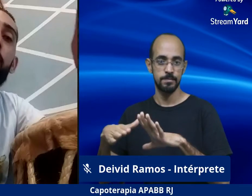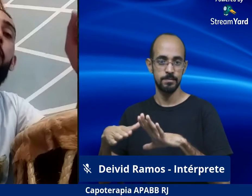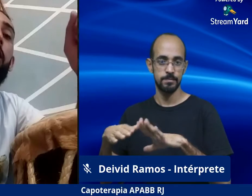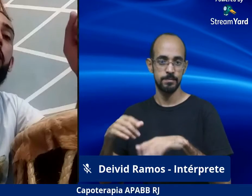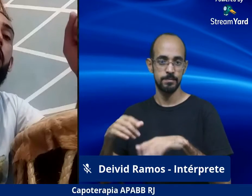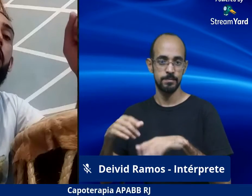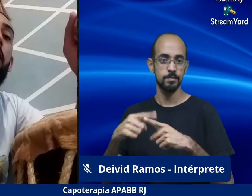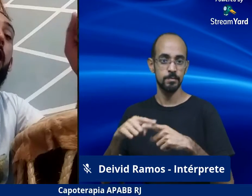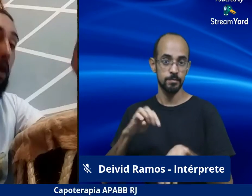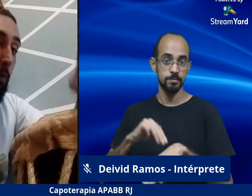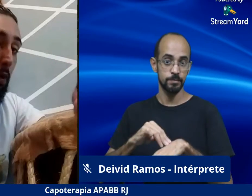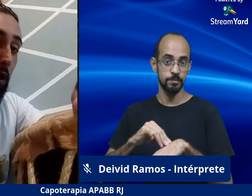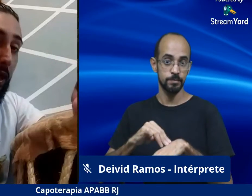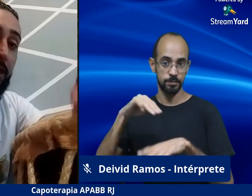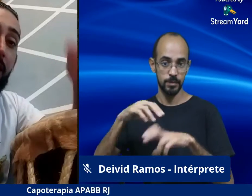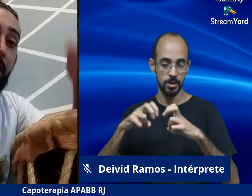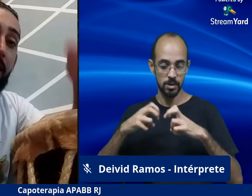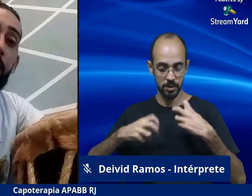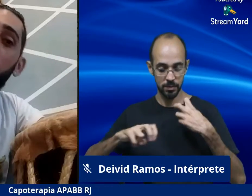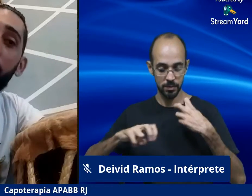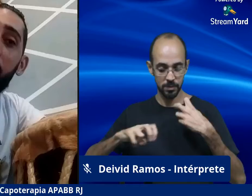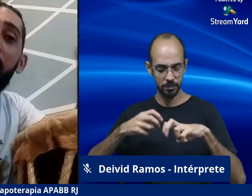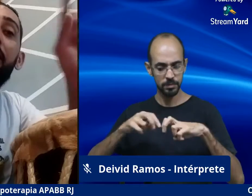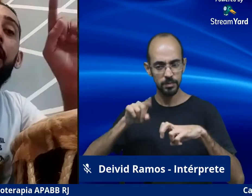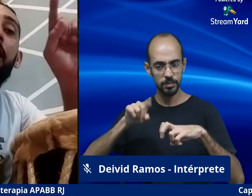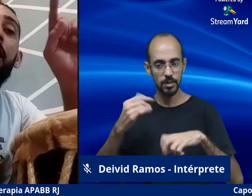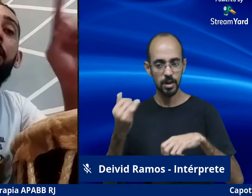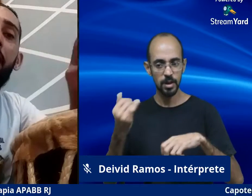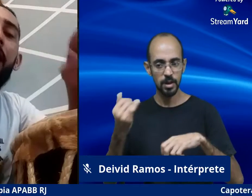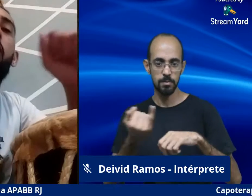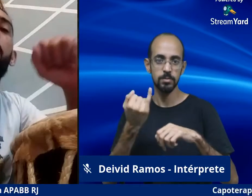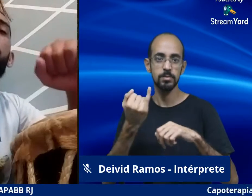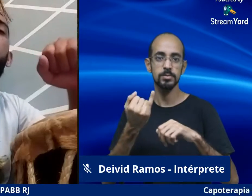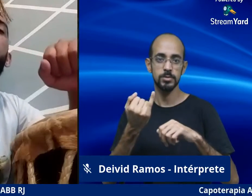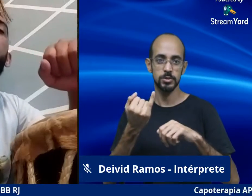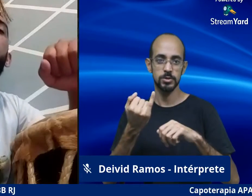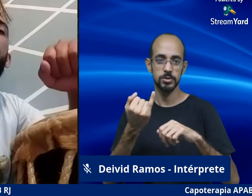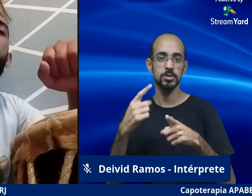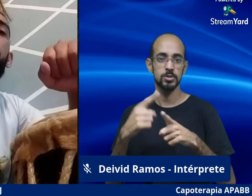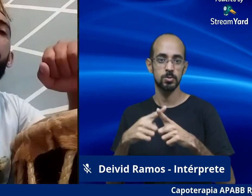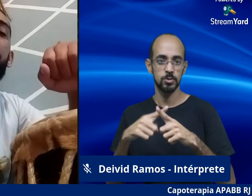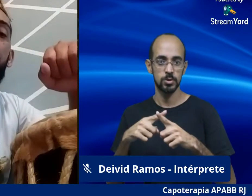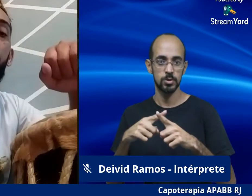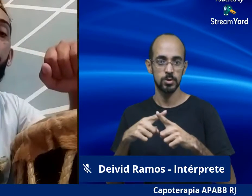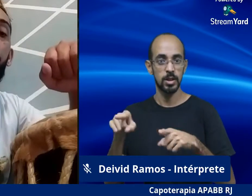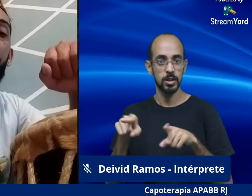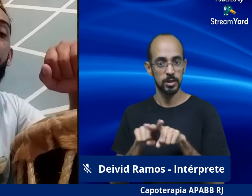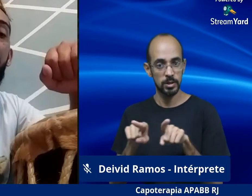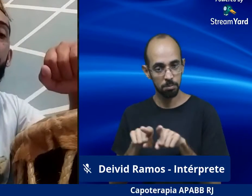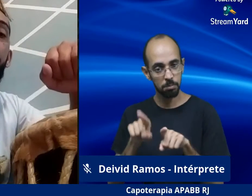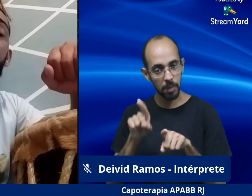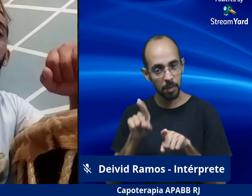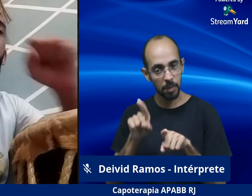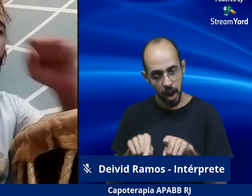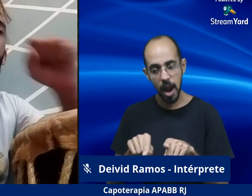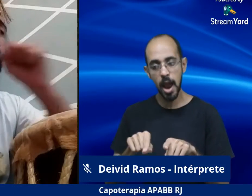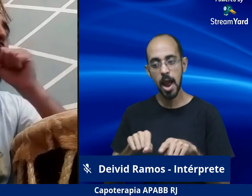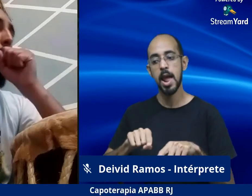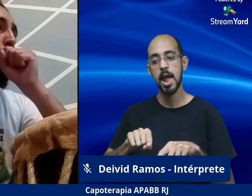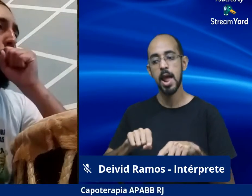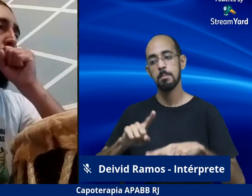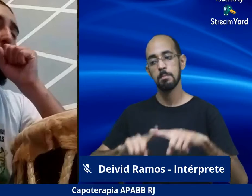mais importantes, que por coincidência ou não, também é tombado como patrimônio material da humanidade.